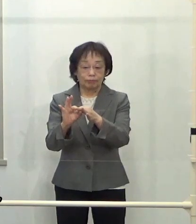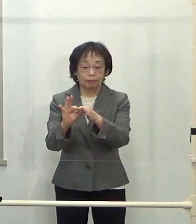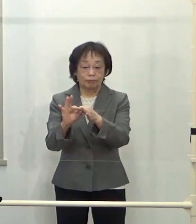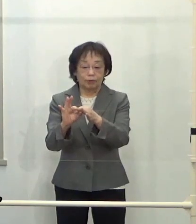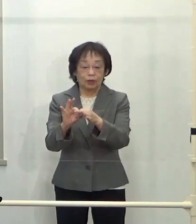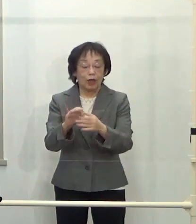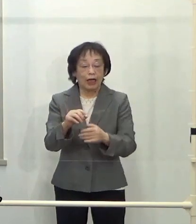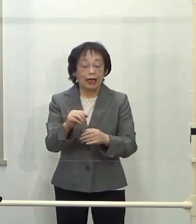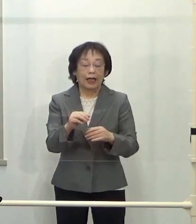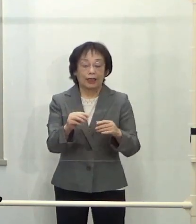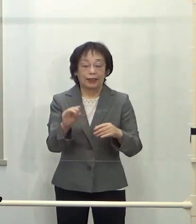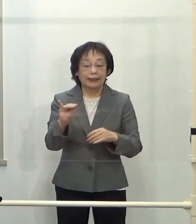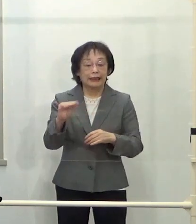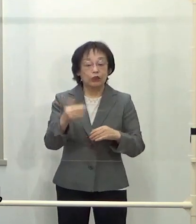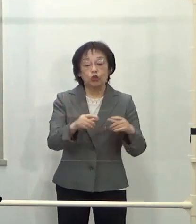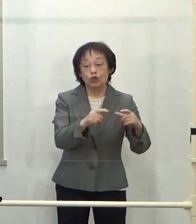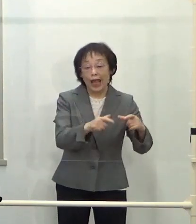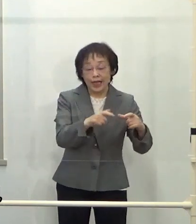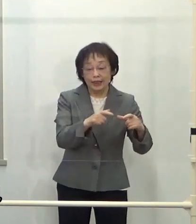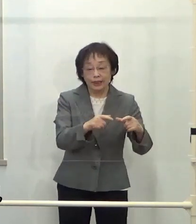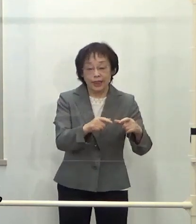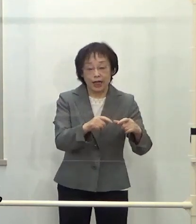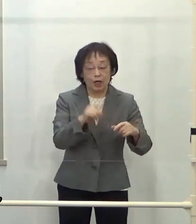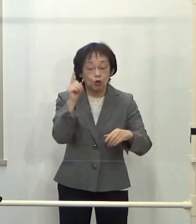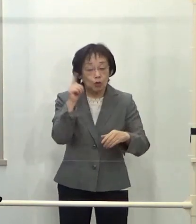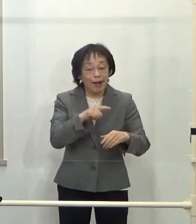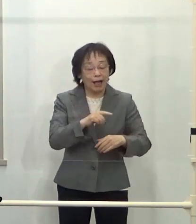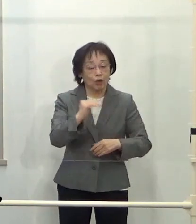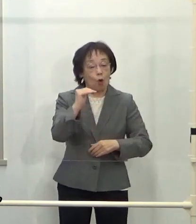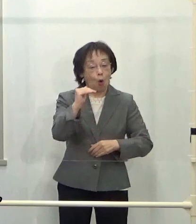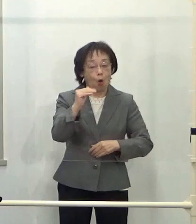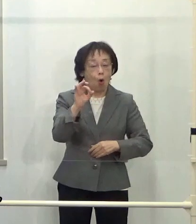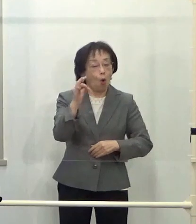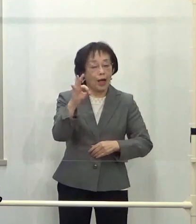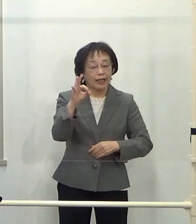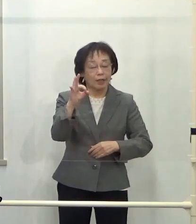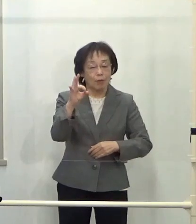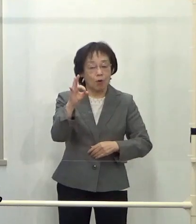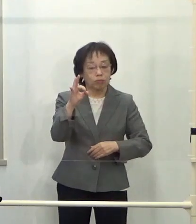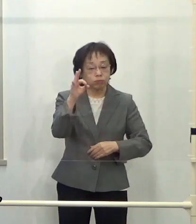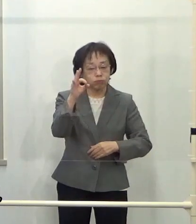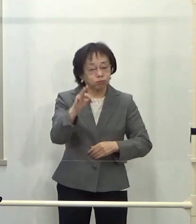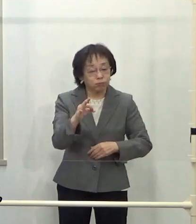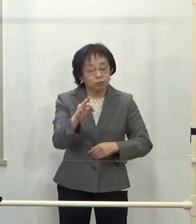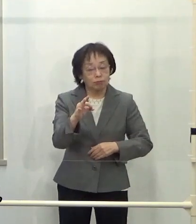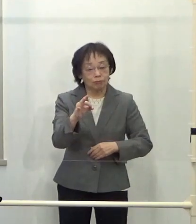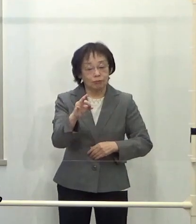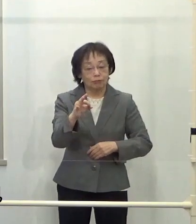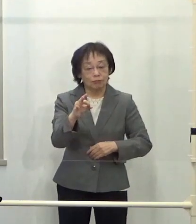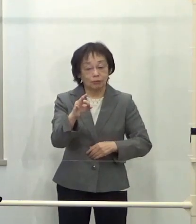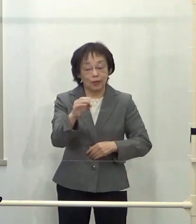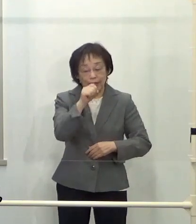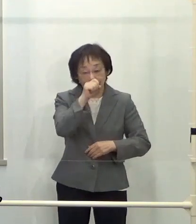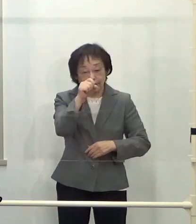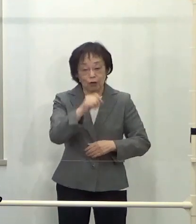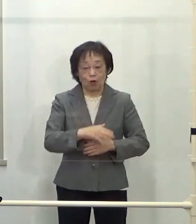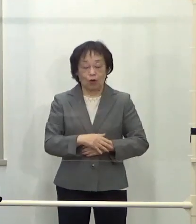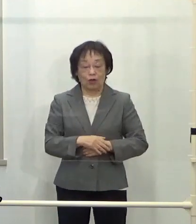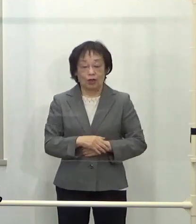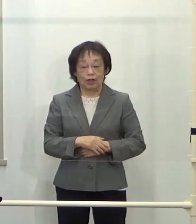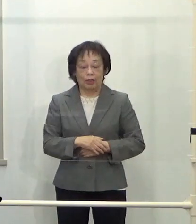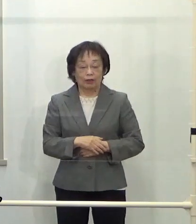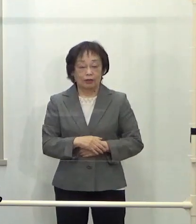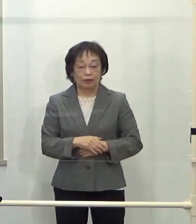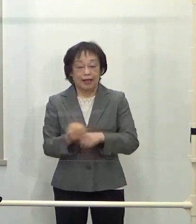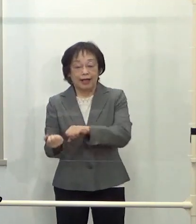効率よくですね、そしてまたコストの面でもですね、良くなってくると、かなり再生エネル